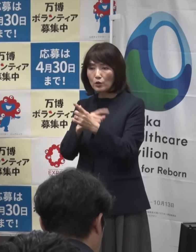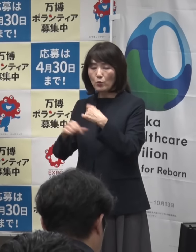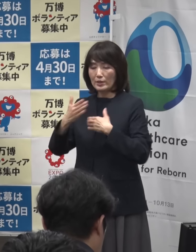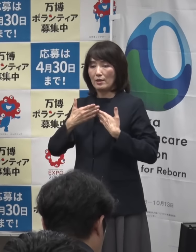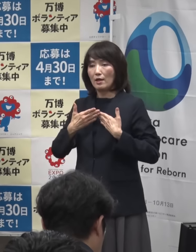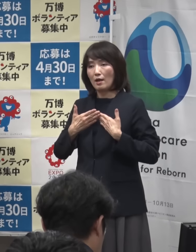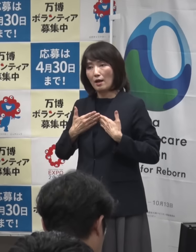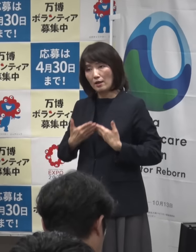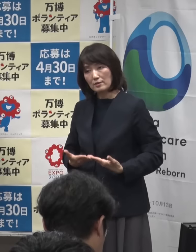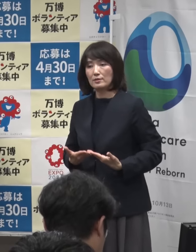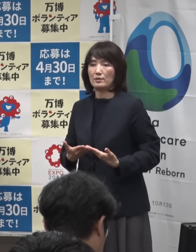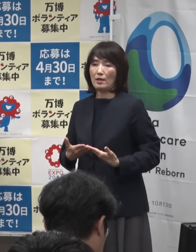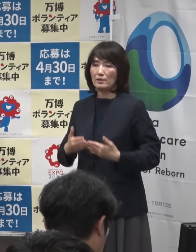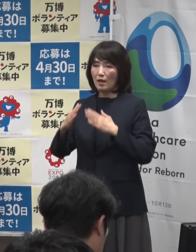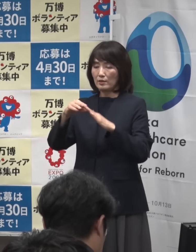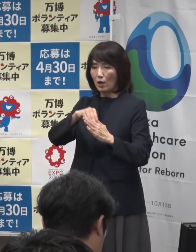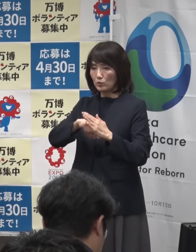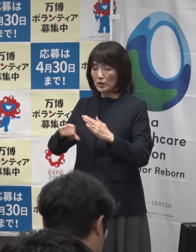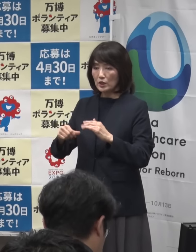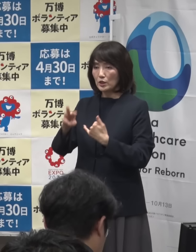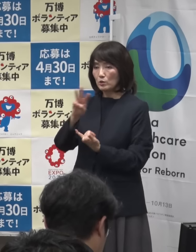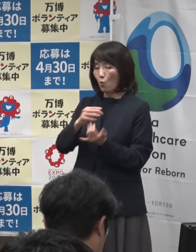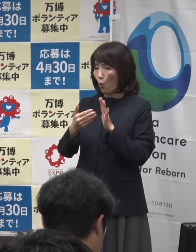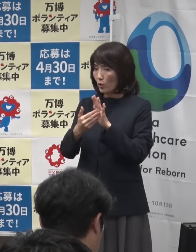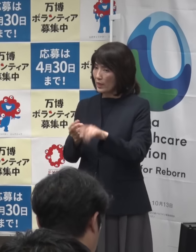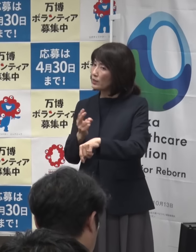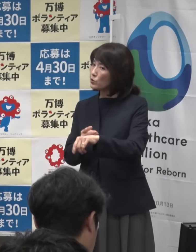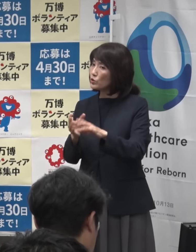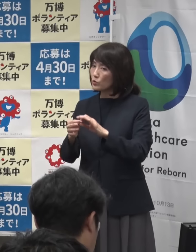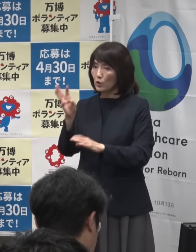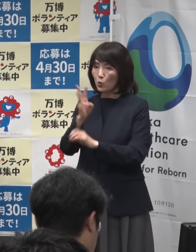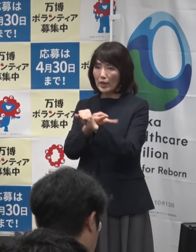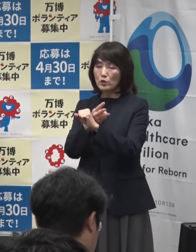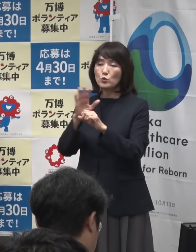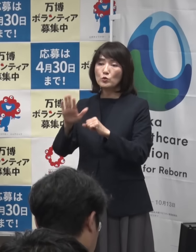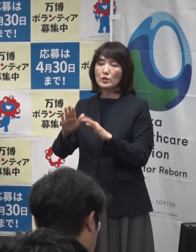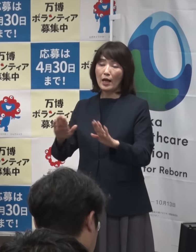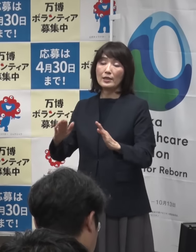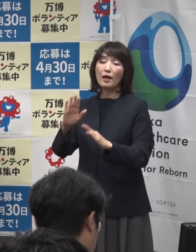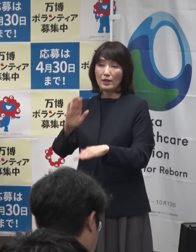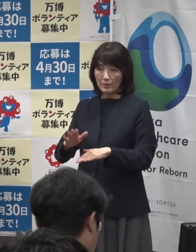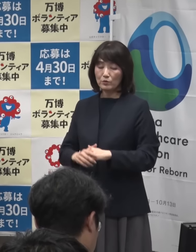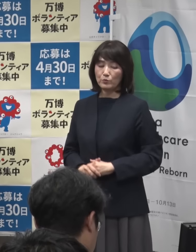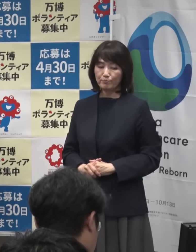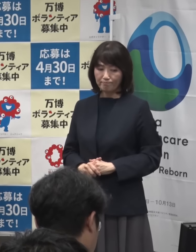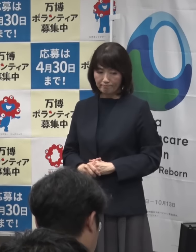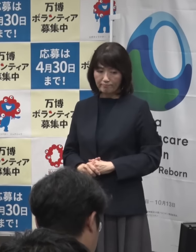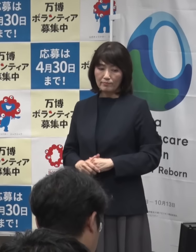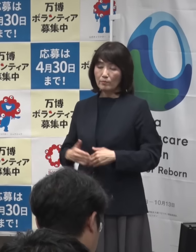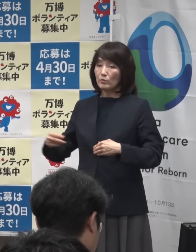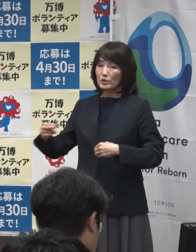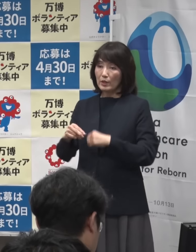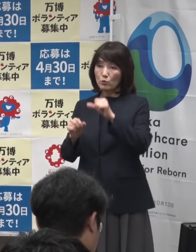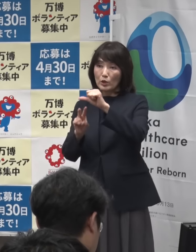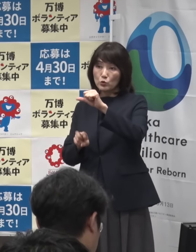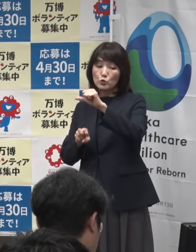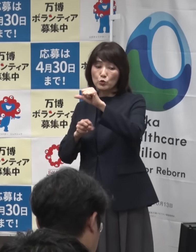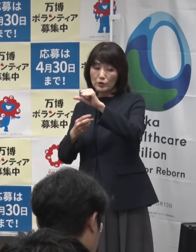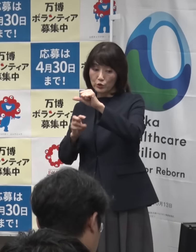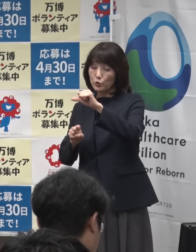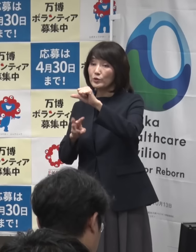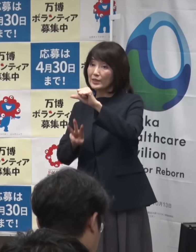全な宅地防災技術についての研修会を行います。申し込みは5月13日17時までですので、ふるってご応募いただけたらと思います。